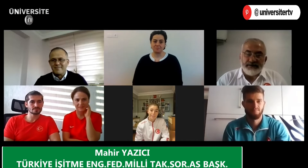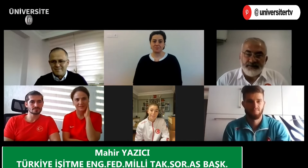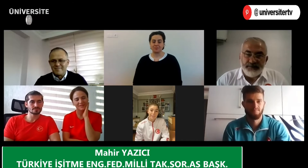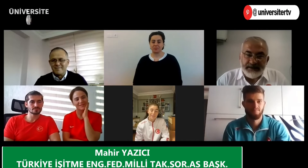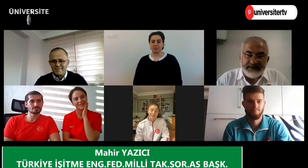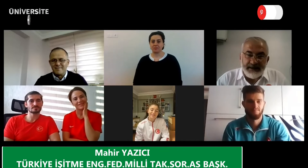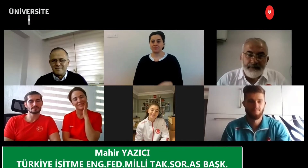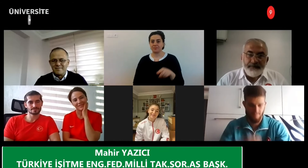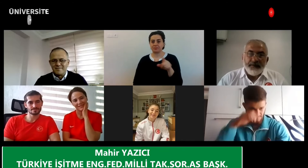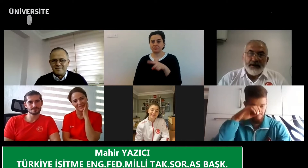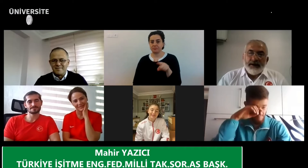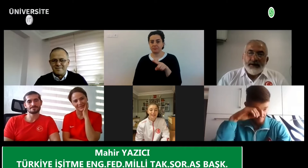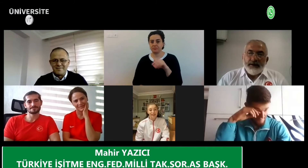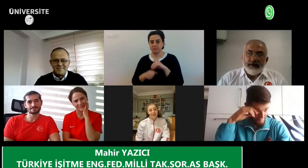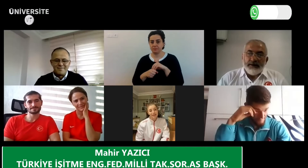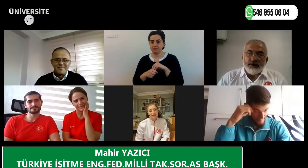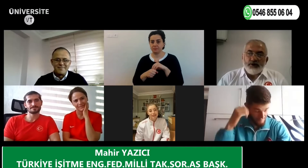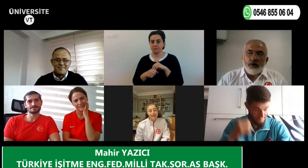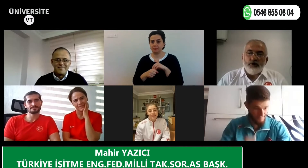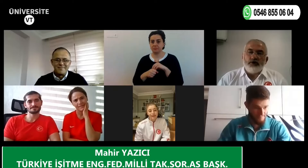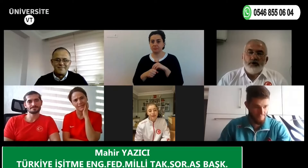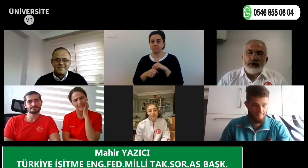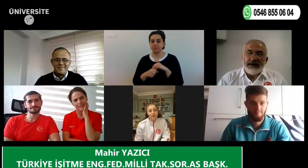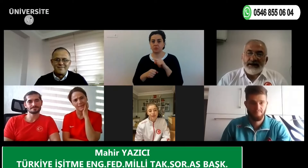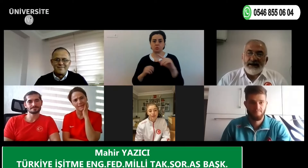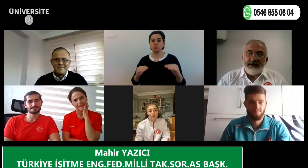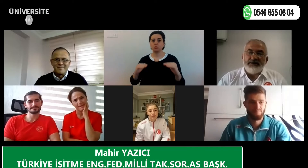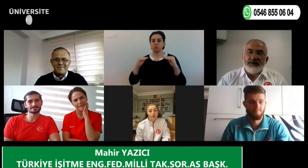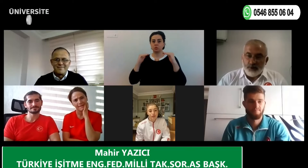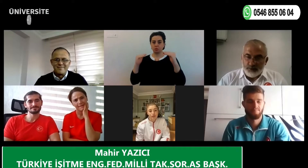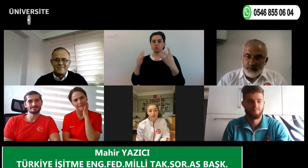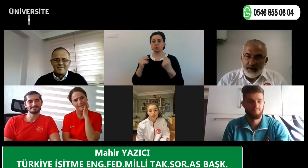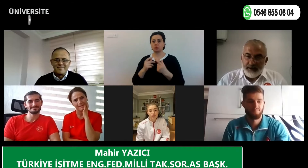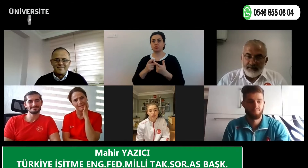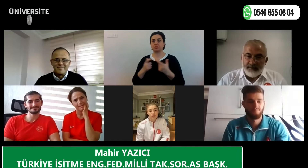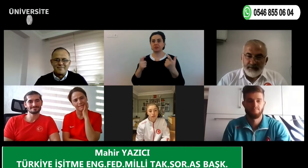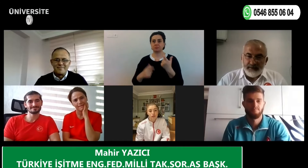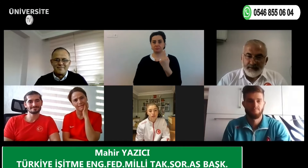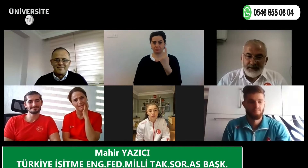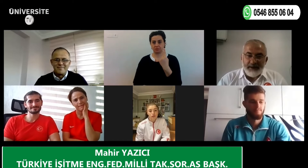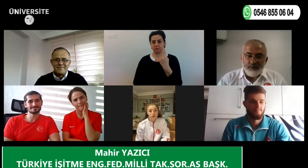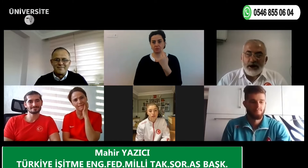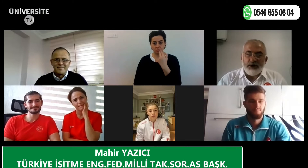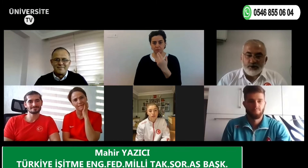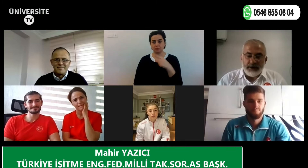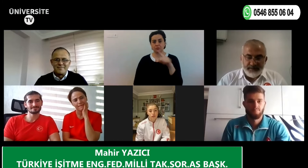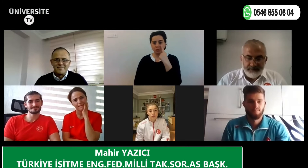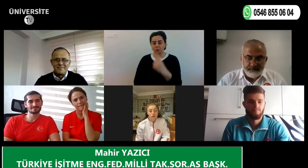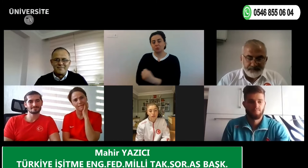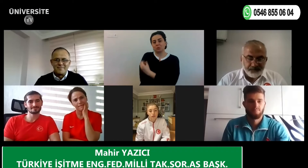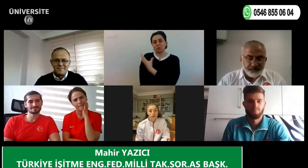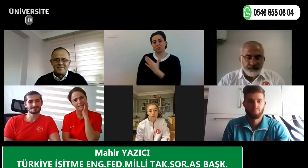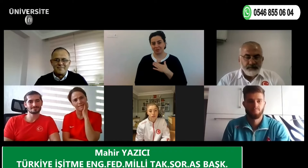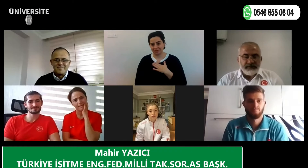tanıyanlar bir bilse çok üst noktalara gelmiş bir konuşma. İnan bundan